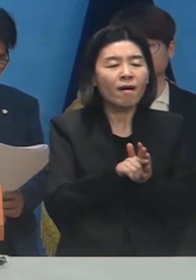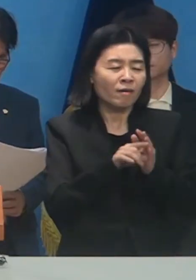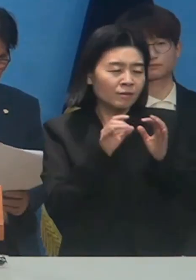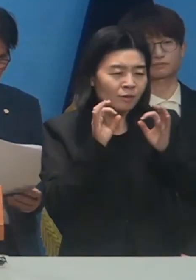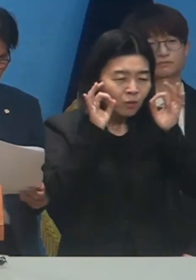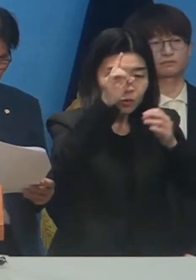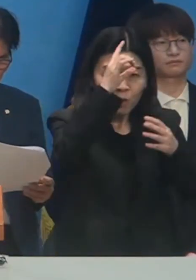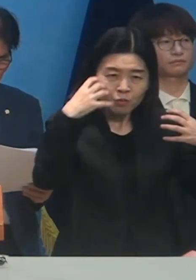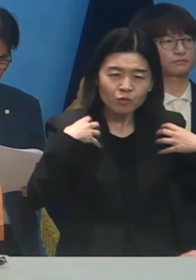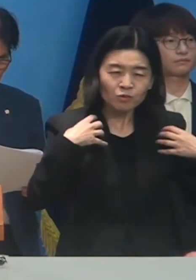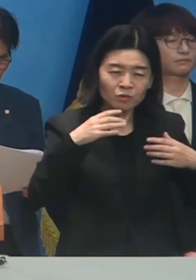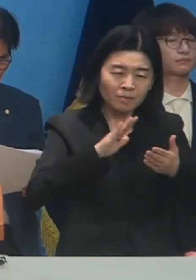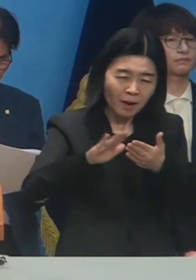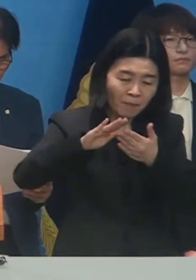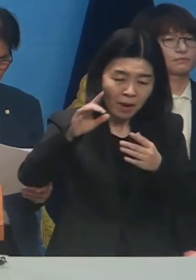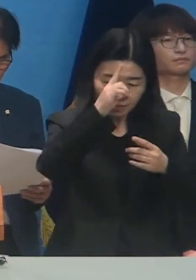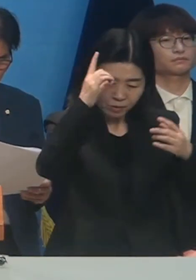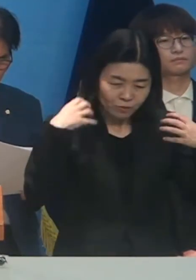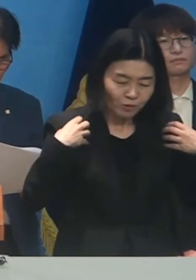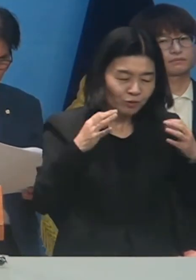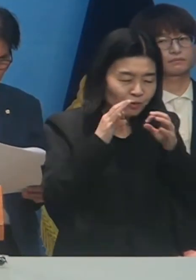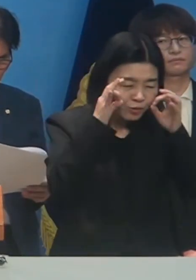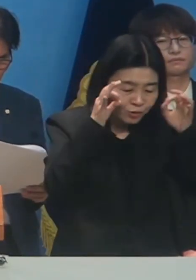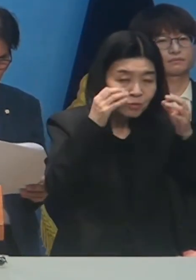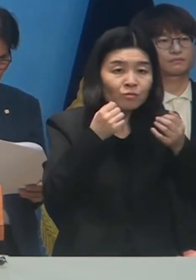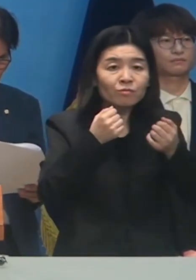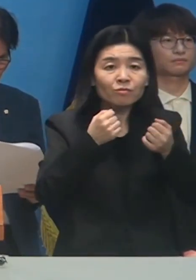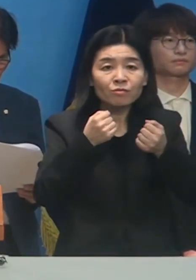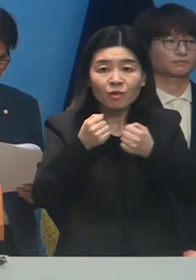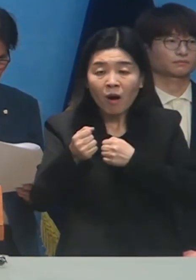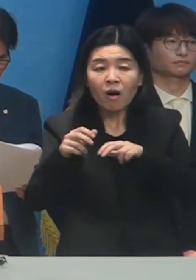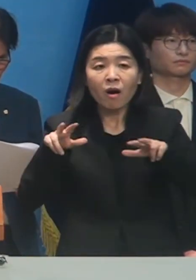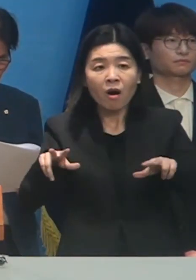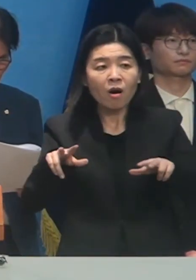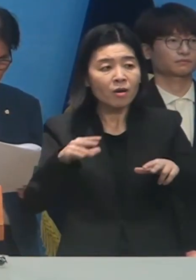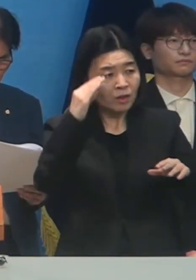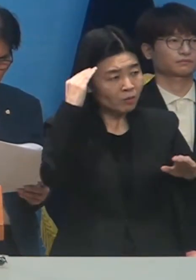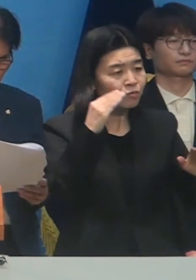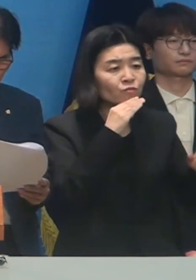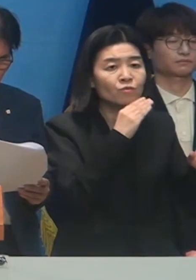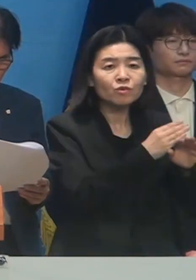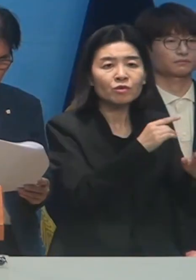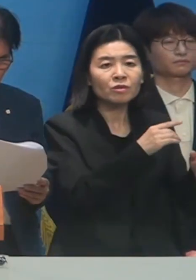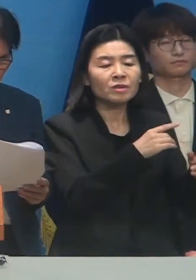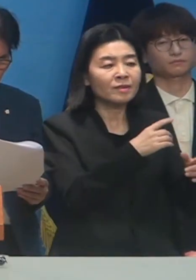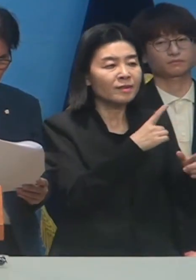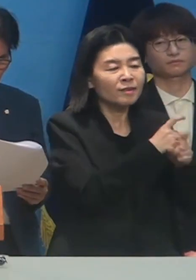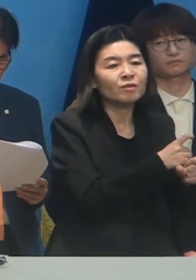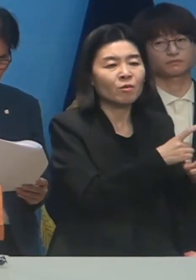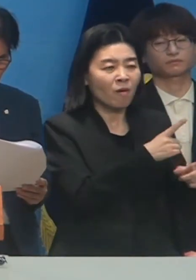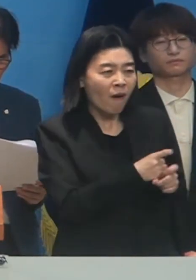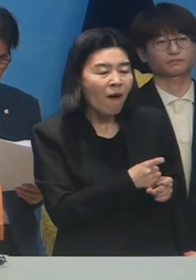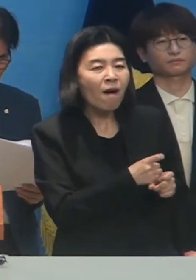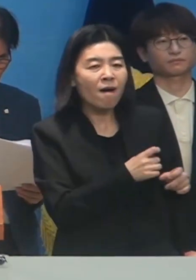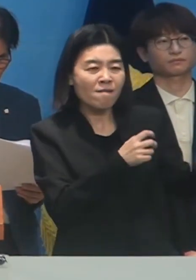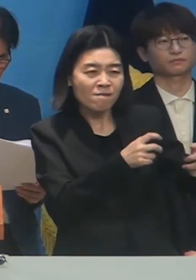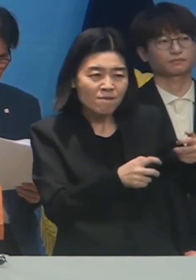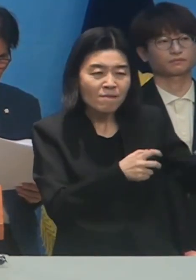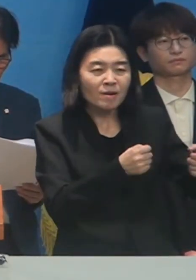노력에도 불구하고 남북관계는 결국 정부 수립 이후 서로에 대한 증오만 가득하던